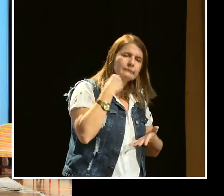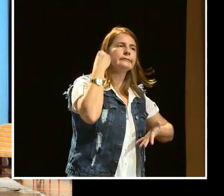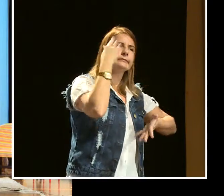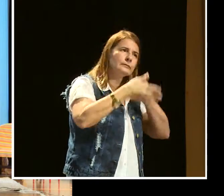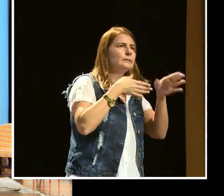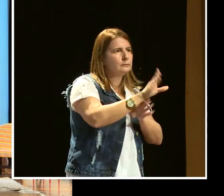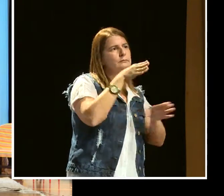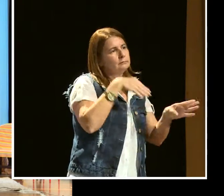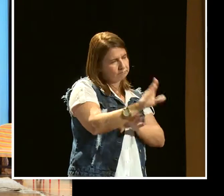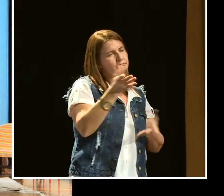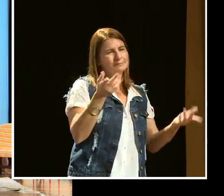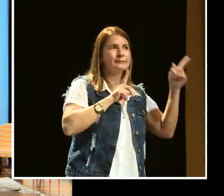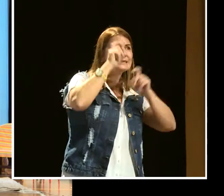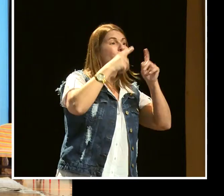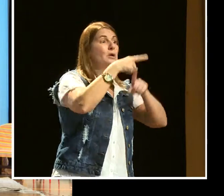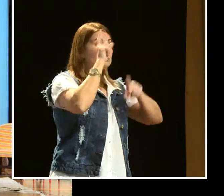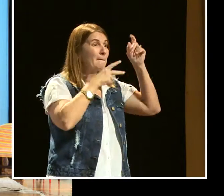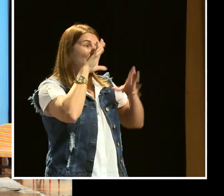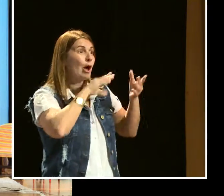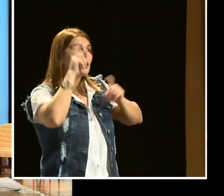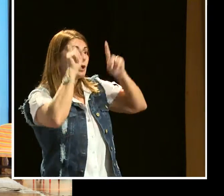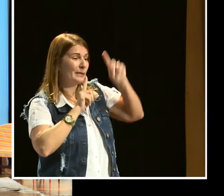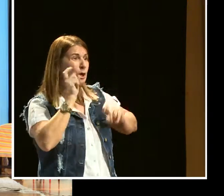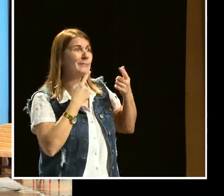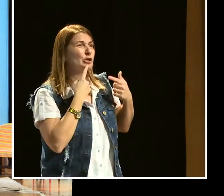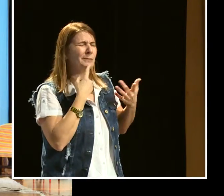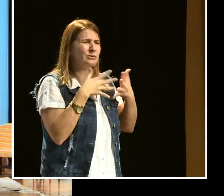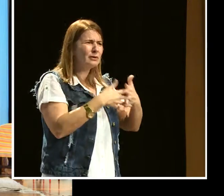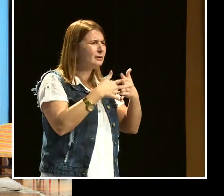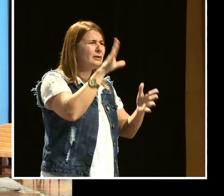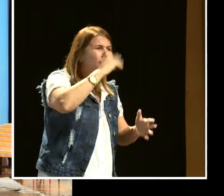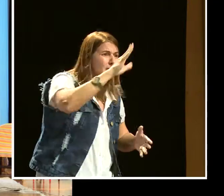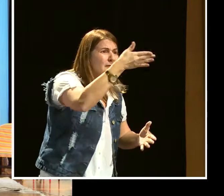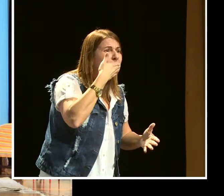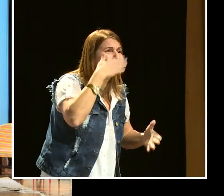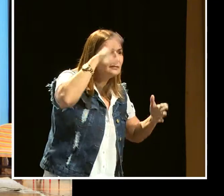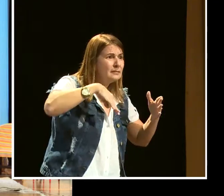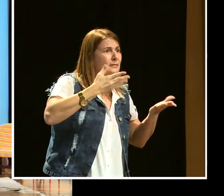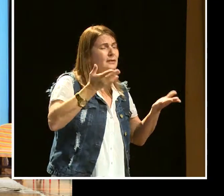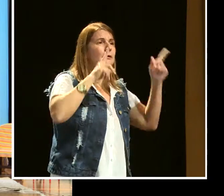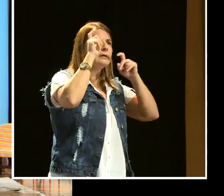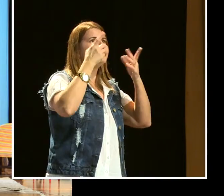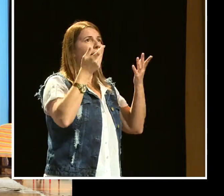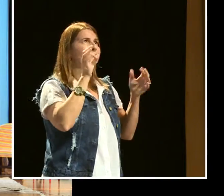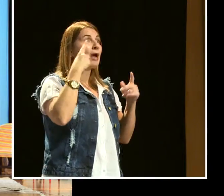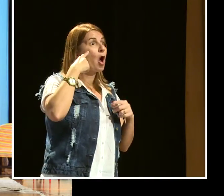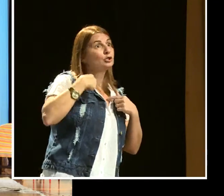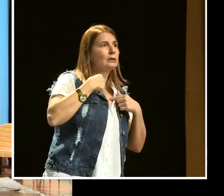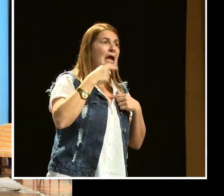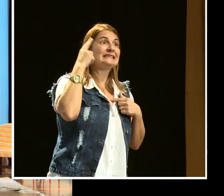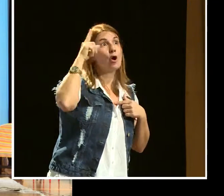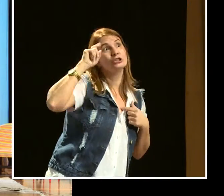alunos começavam a praticar o uso da língua de sinais em detrimento do uso da língua portuguesa oral.